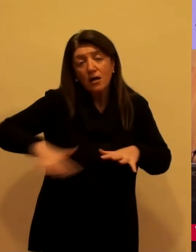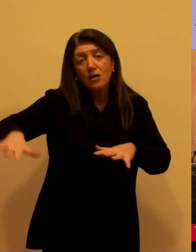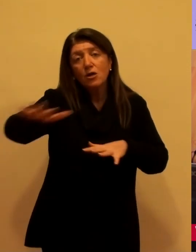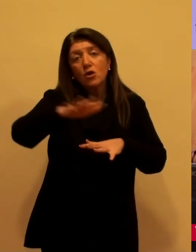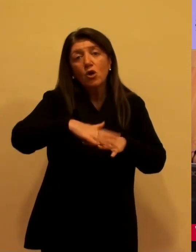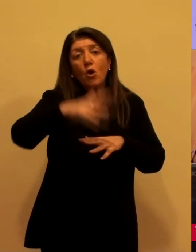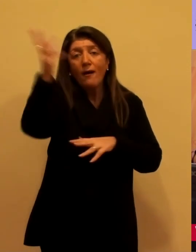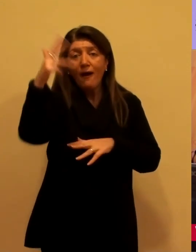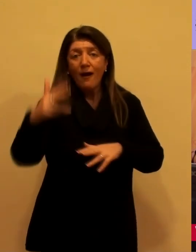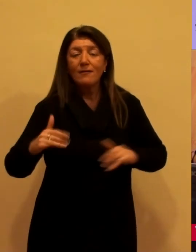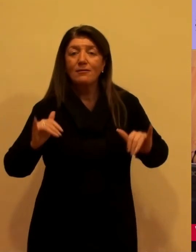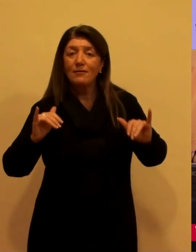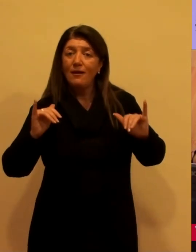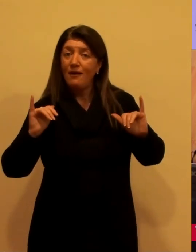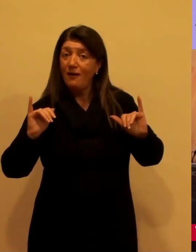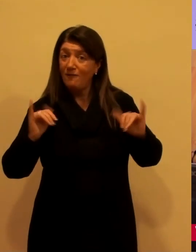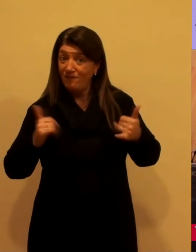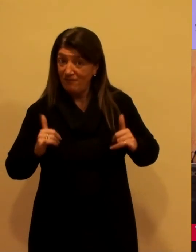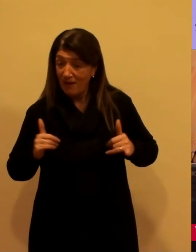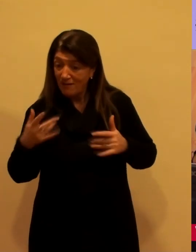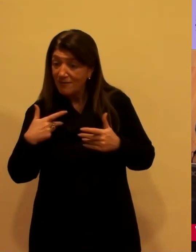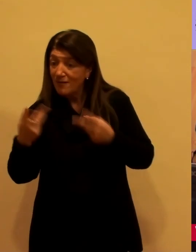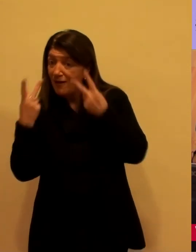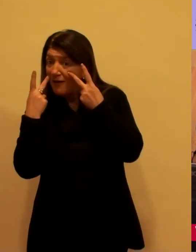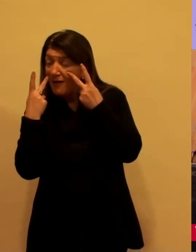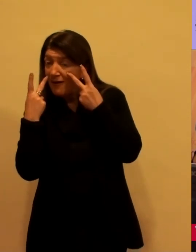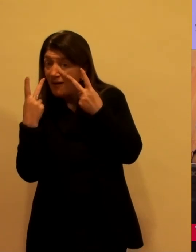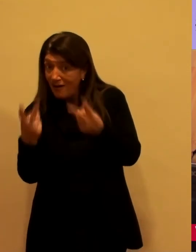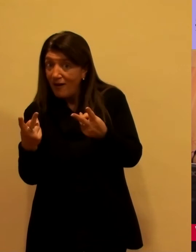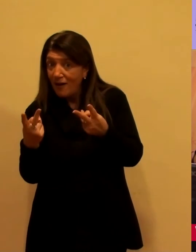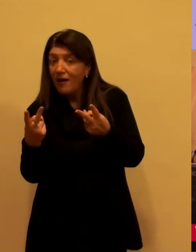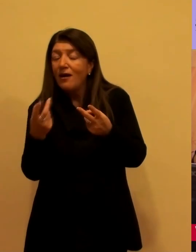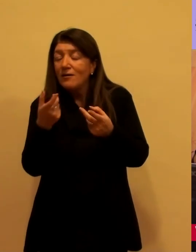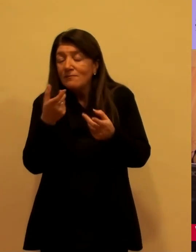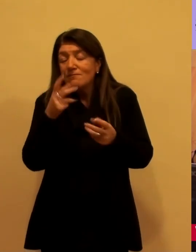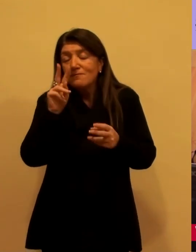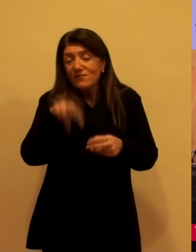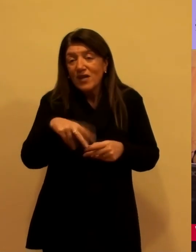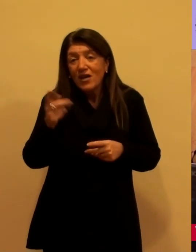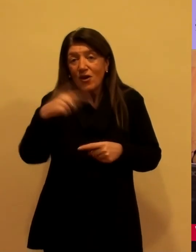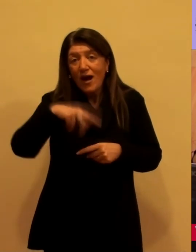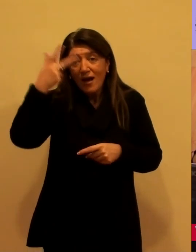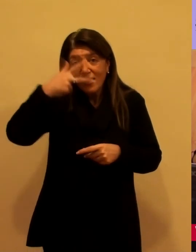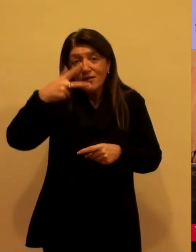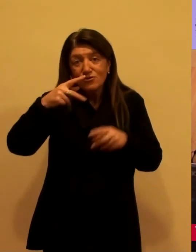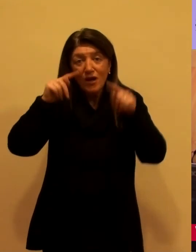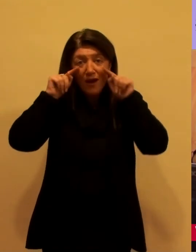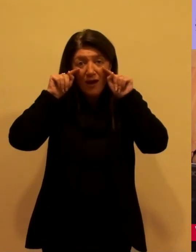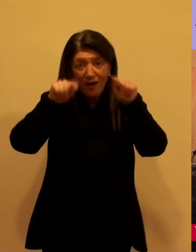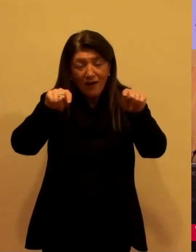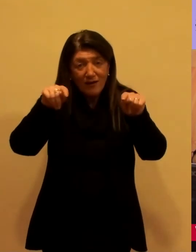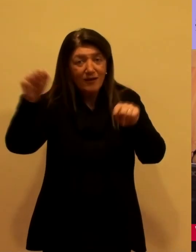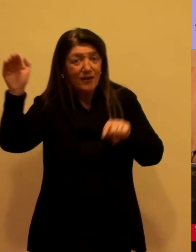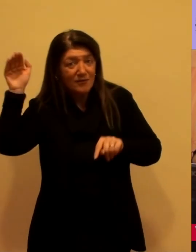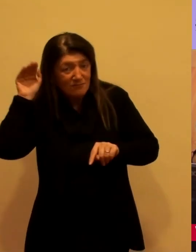lo dico guardato appositamente, perché anche i ciechi guardano, perché la visione è una visione